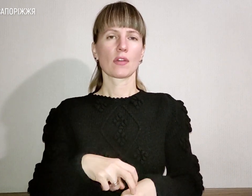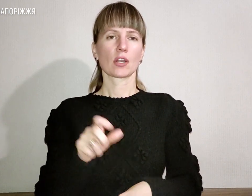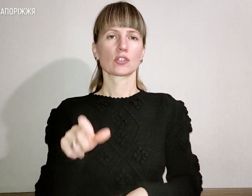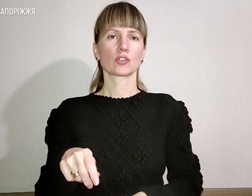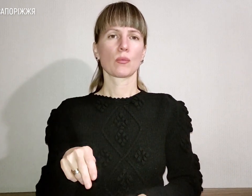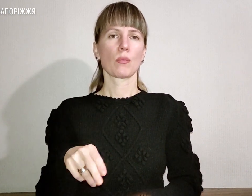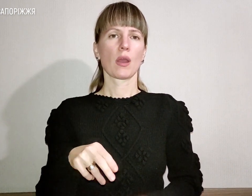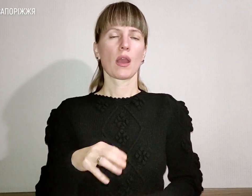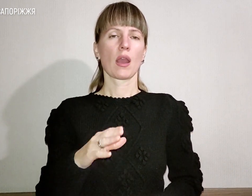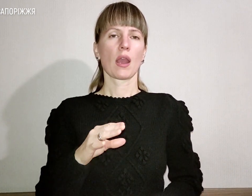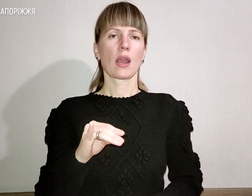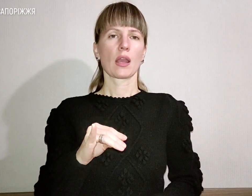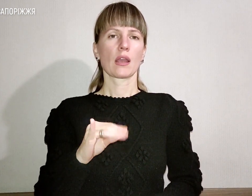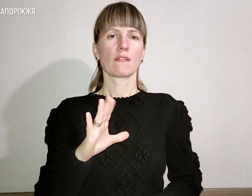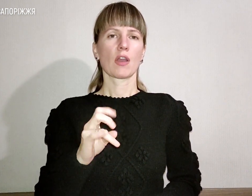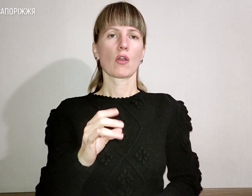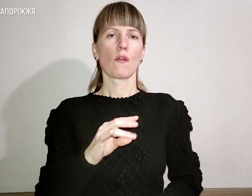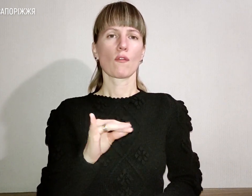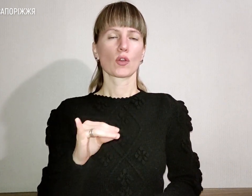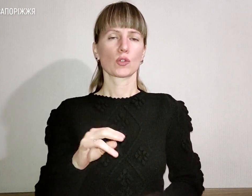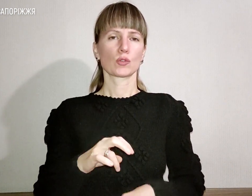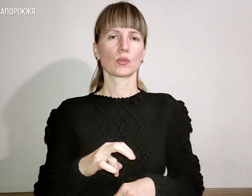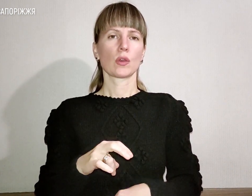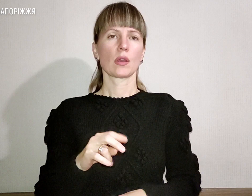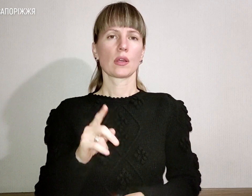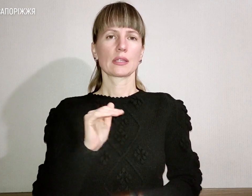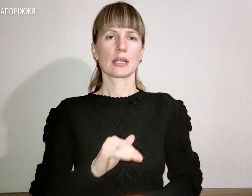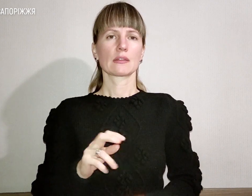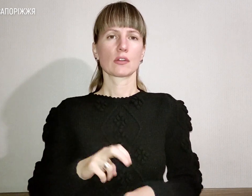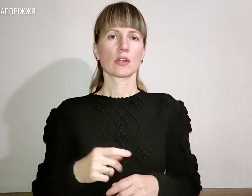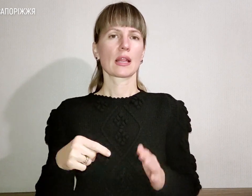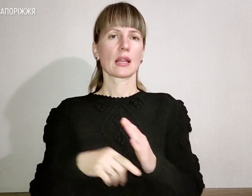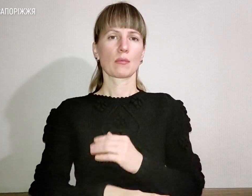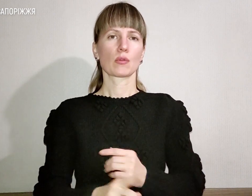Дар'єю Вакулою. Отож, не пропустіть. До зустрічі.